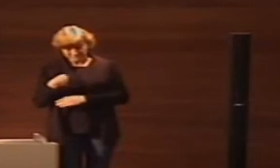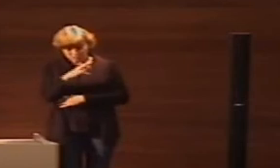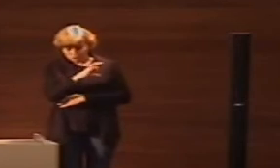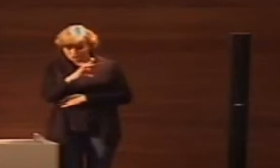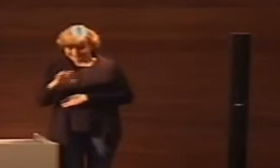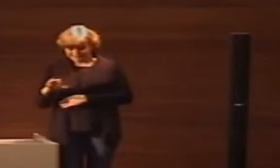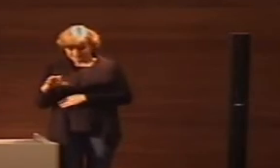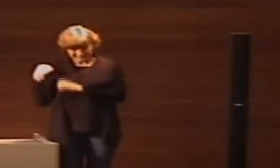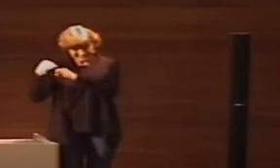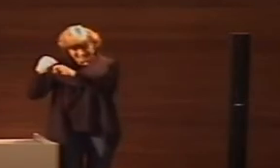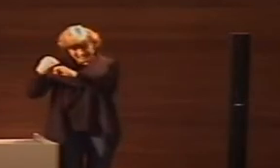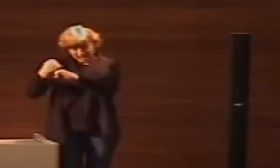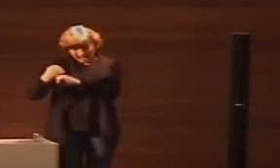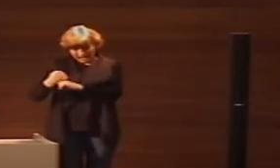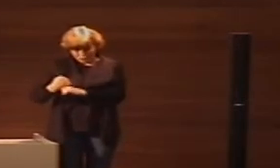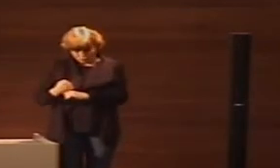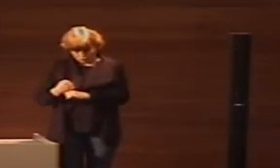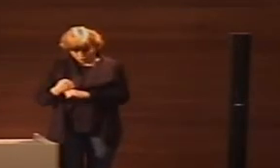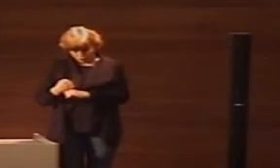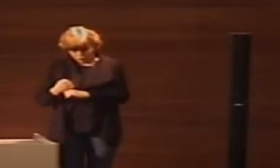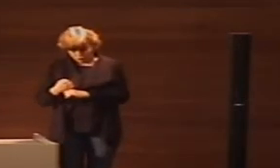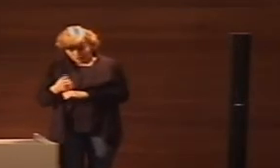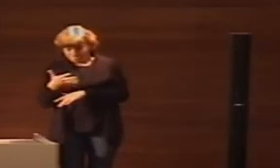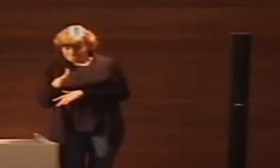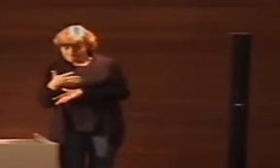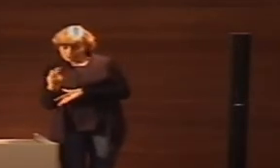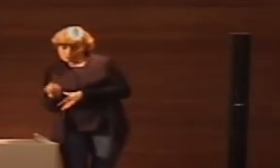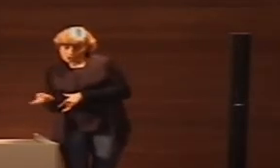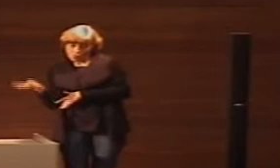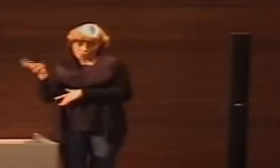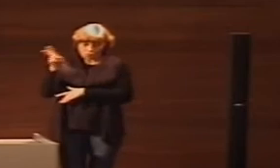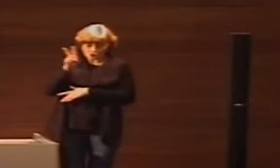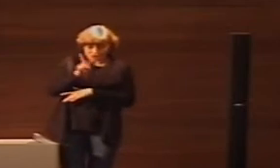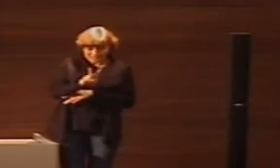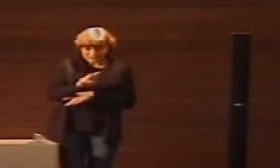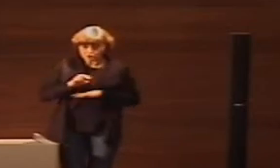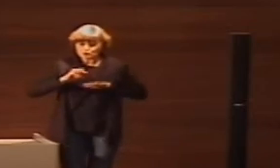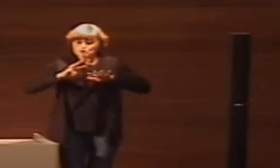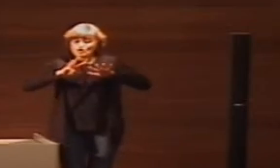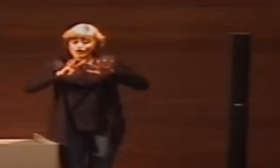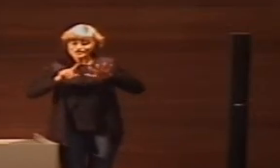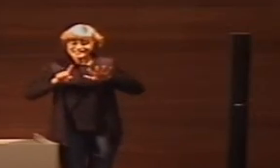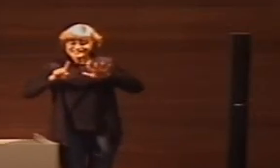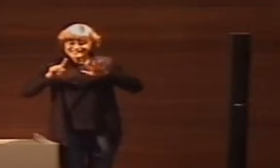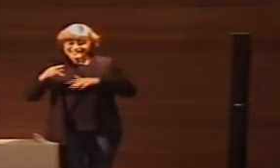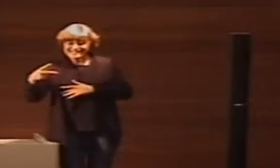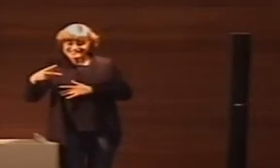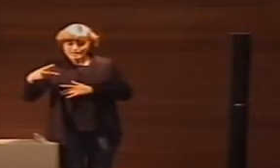estos últimos años 286, 87, 88 kilos por habitante y año y no